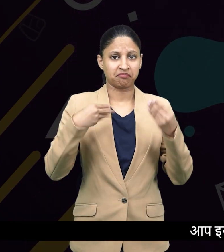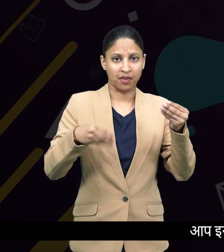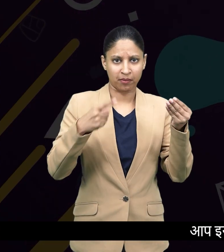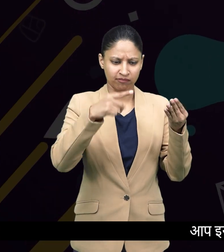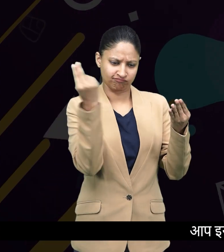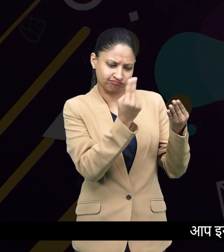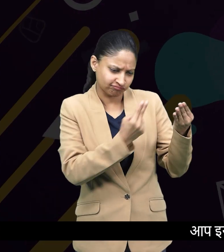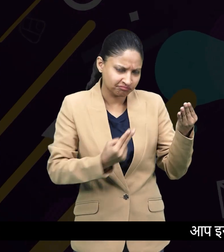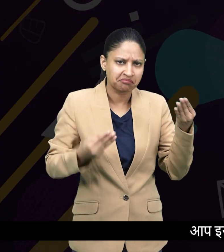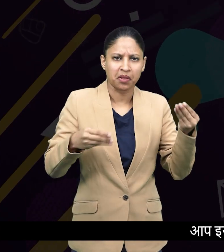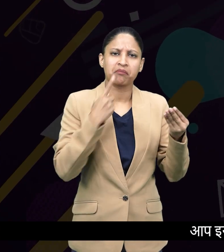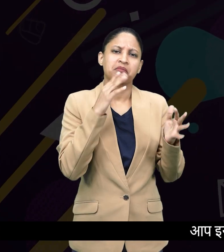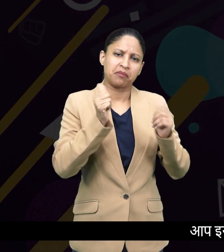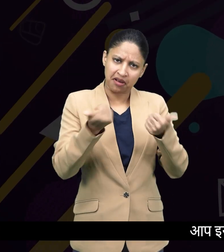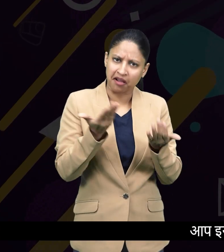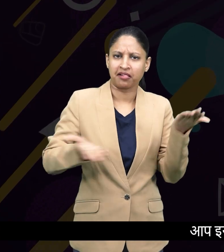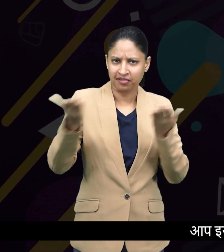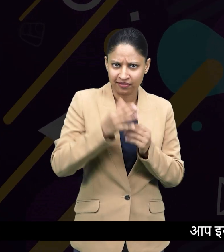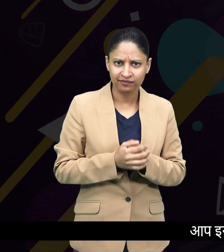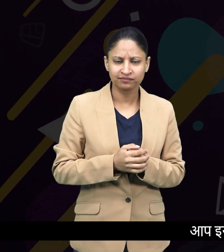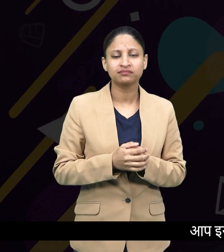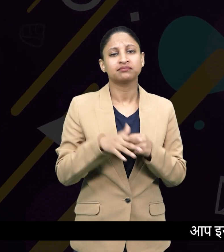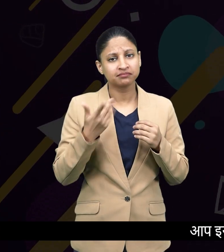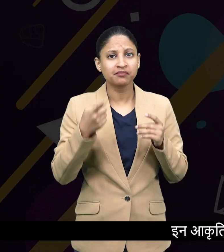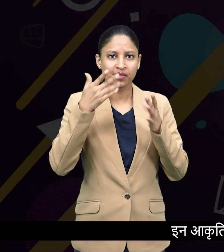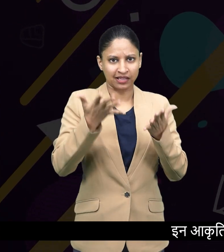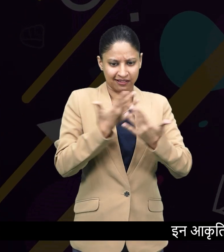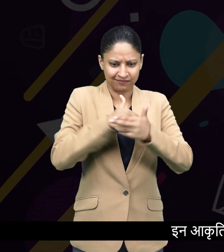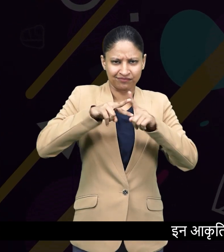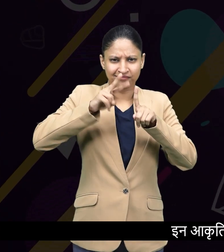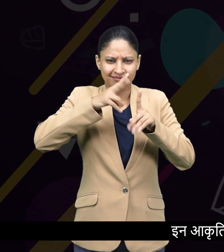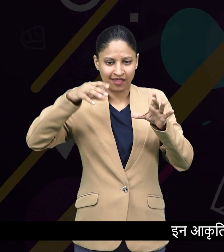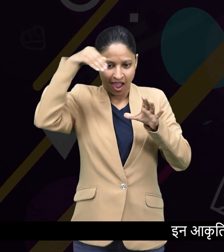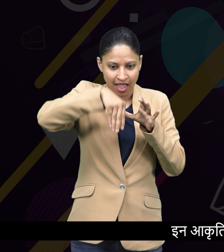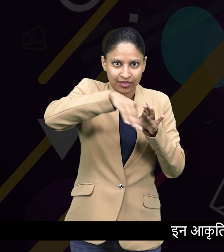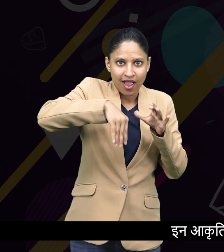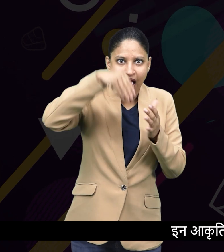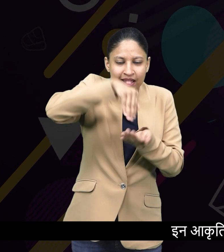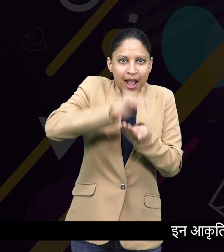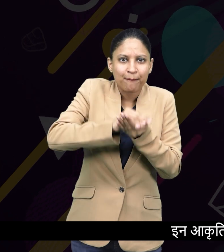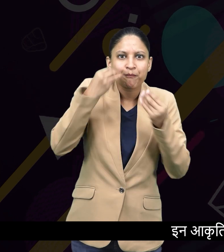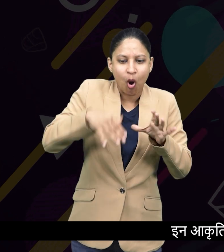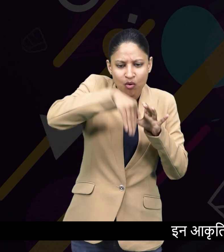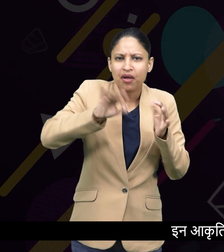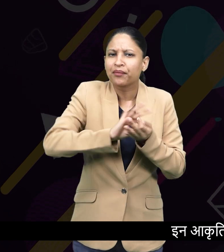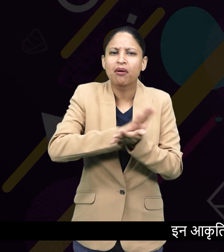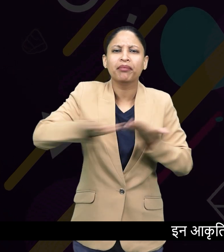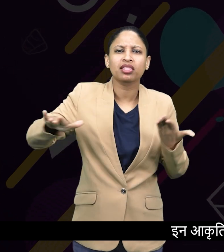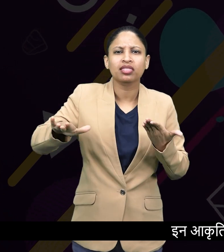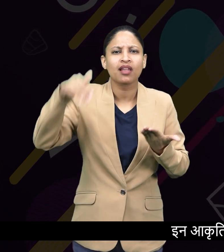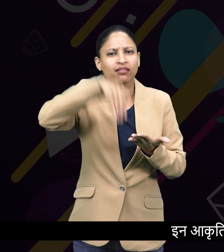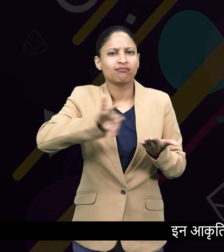आप इन्हें कागज पर बना सकते हैं। इन आकृतियों का कोई आयतन नहीं